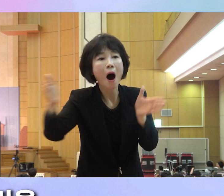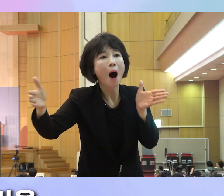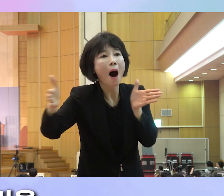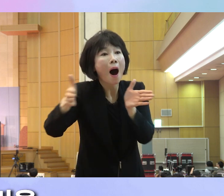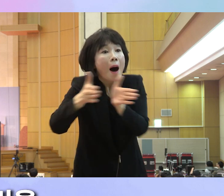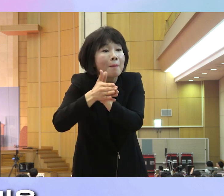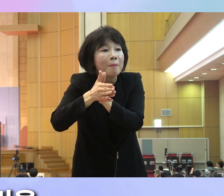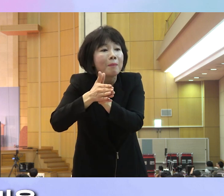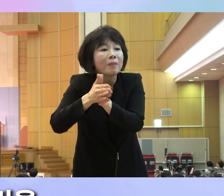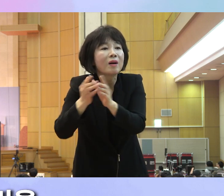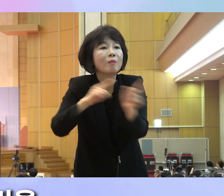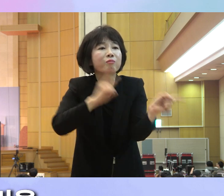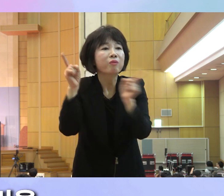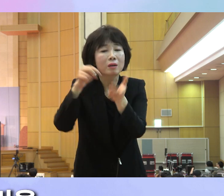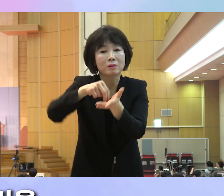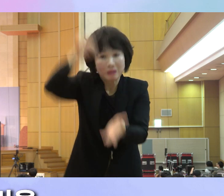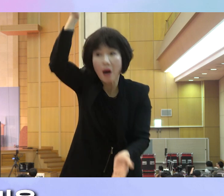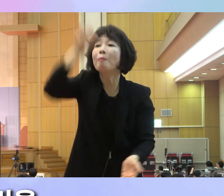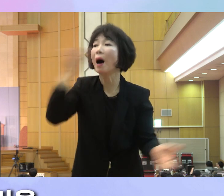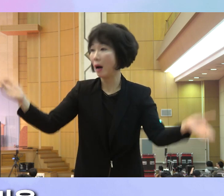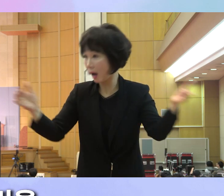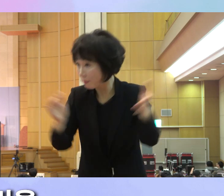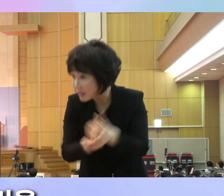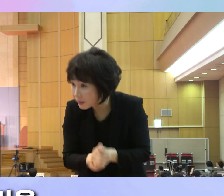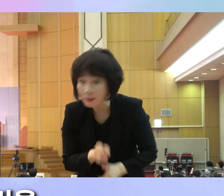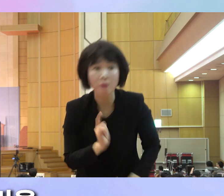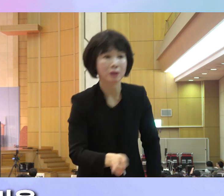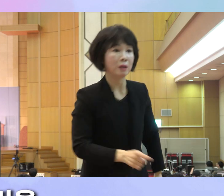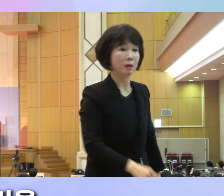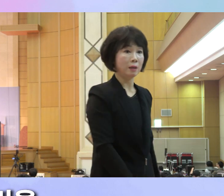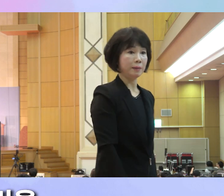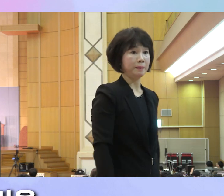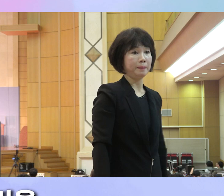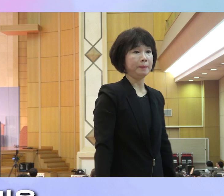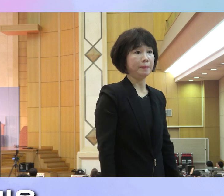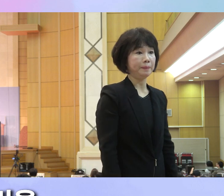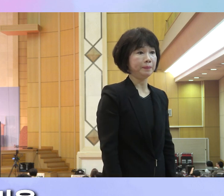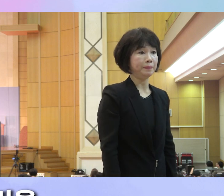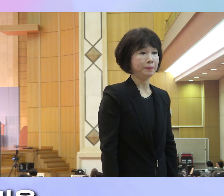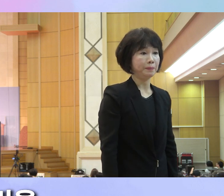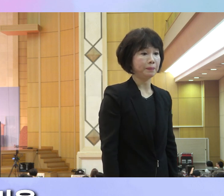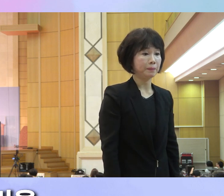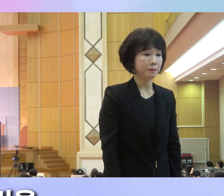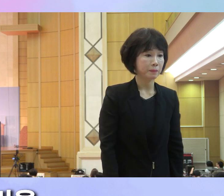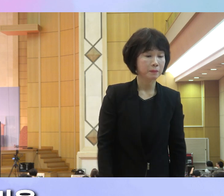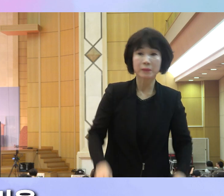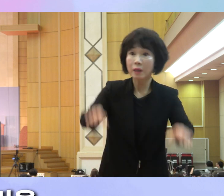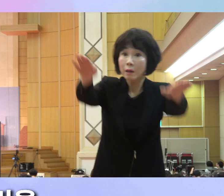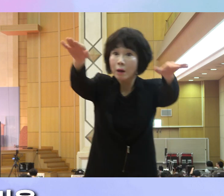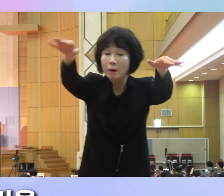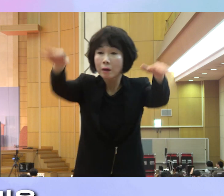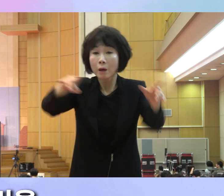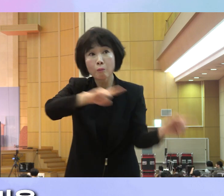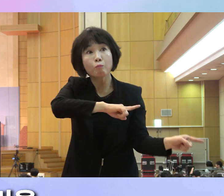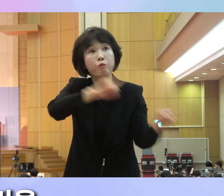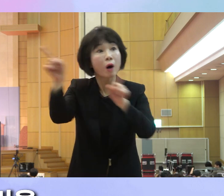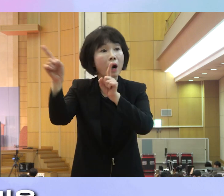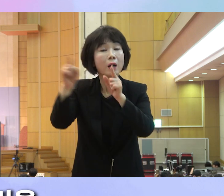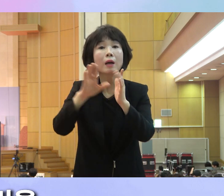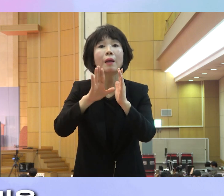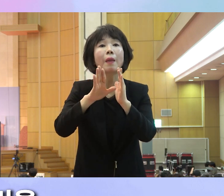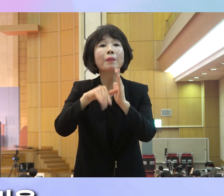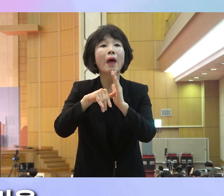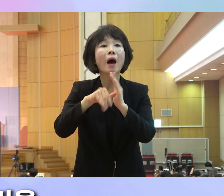부활이 나도 부활이 되는 것이다. 근데 이제 그 부활의 때가 있어요. 예수님이